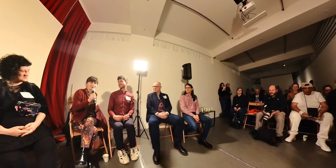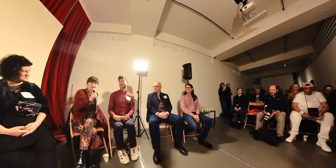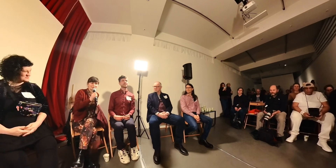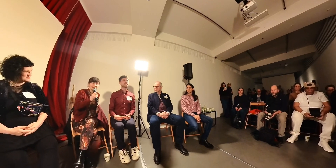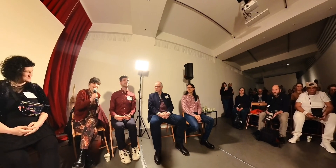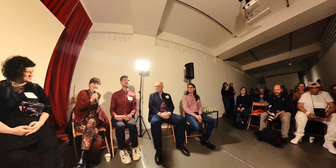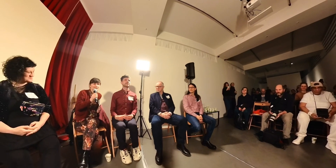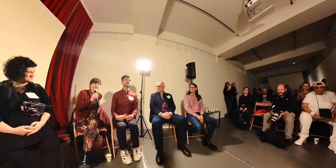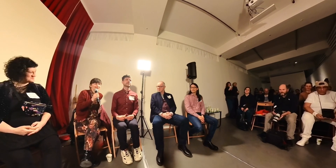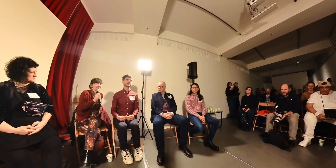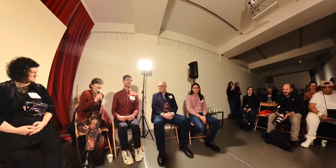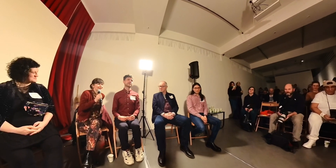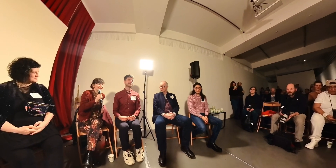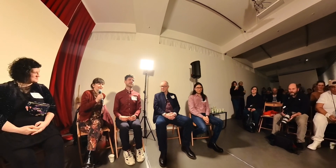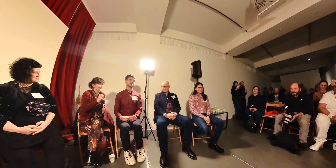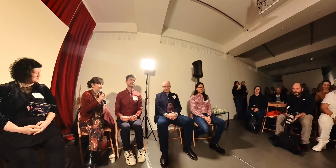Tak já se jmenuji Alžběta.